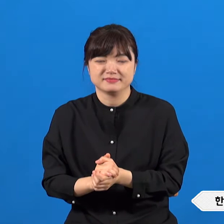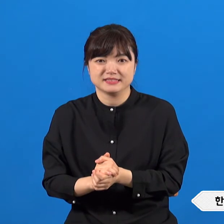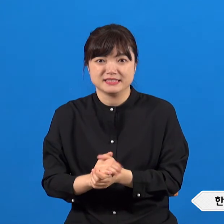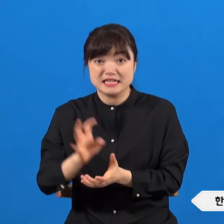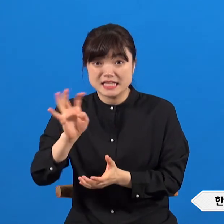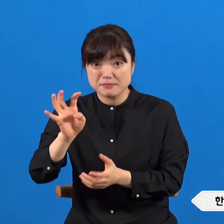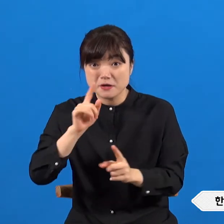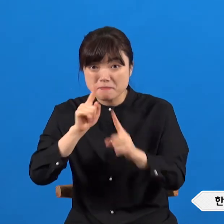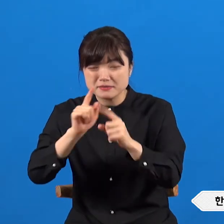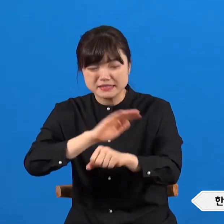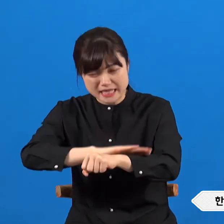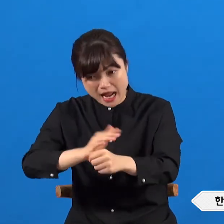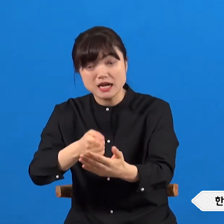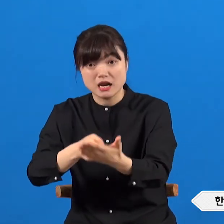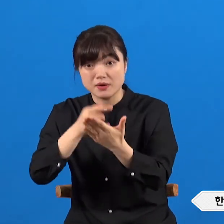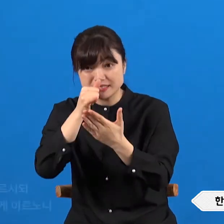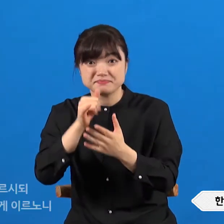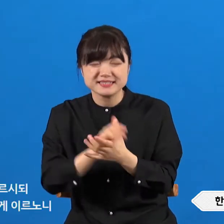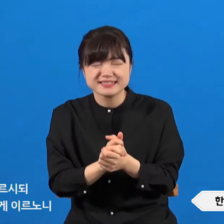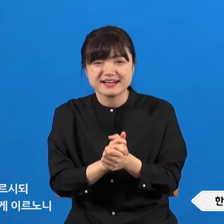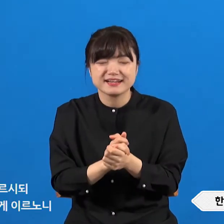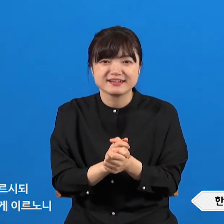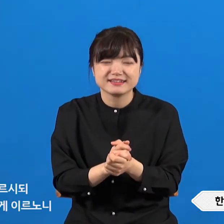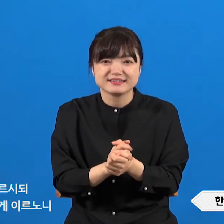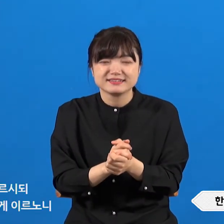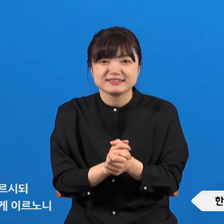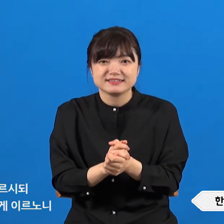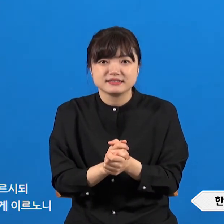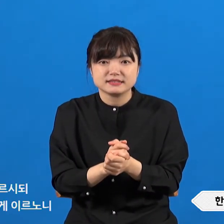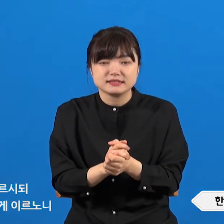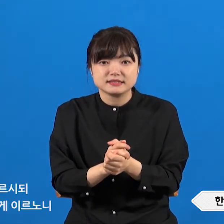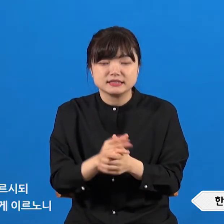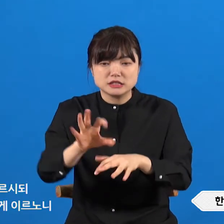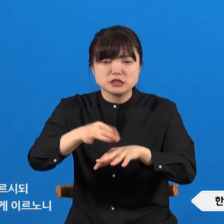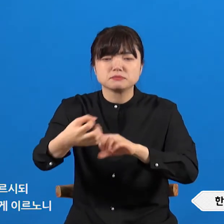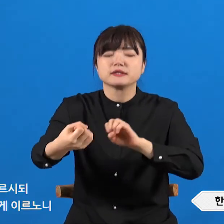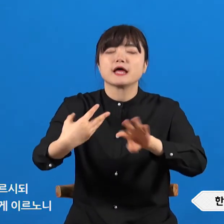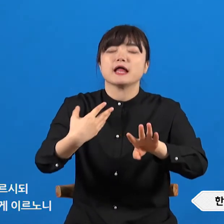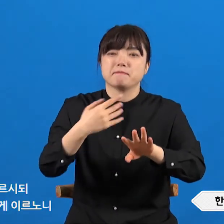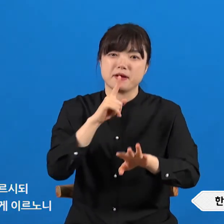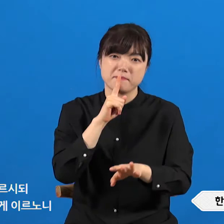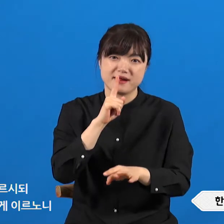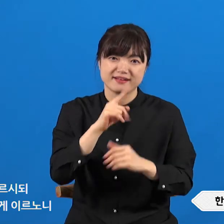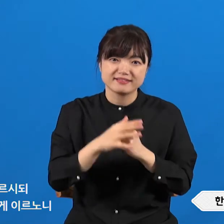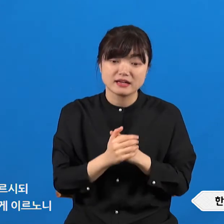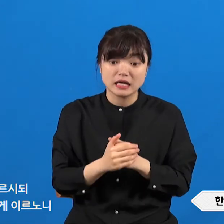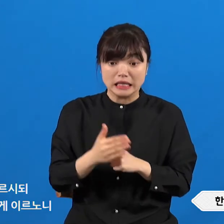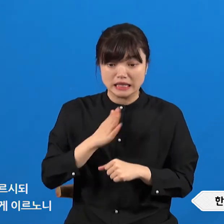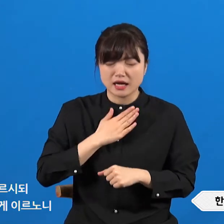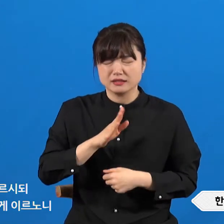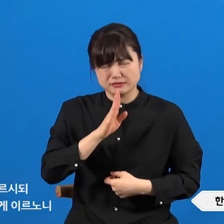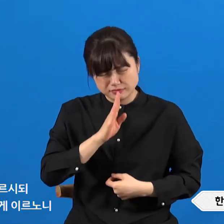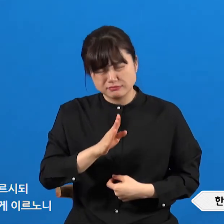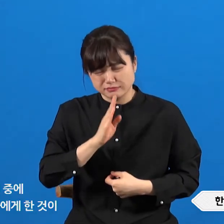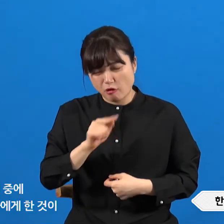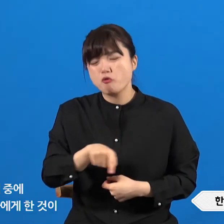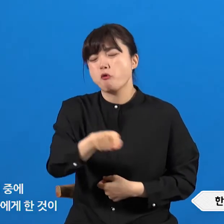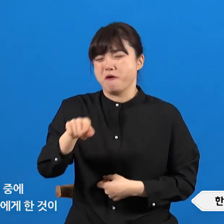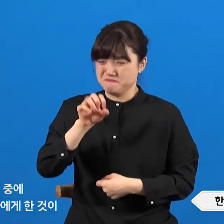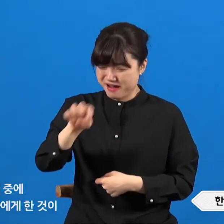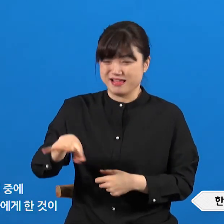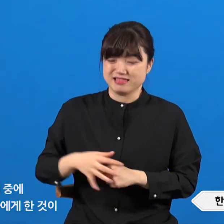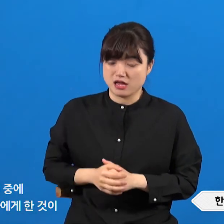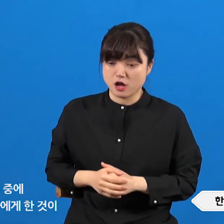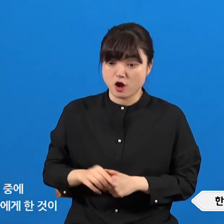40절에 아주 중요한 말씀을 예수님이 하십니다. 임금이 대답하여 이르시되 내가 진실로 너희에게